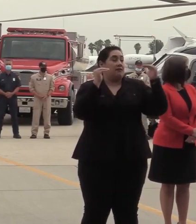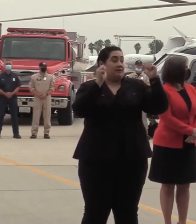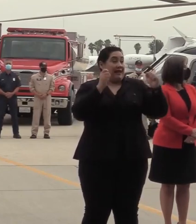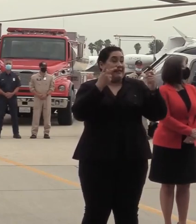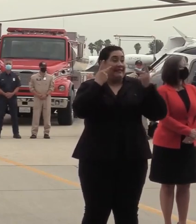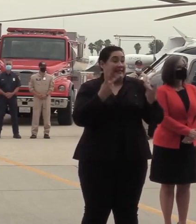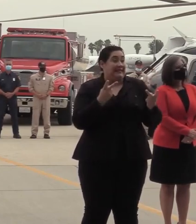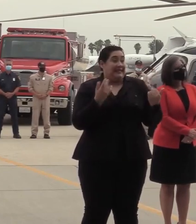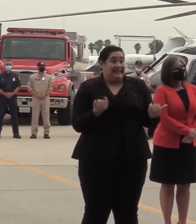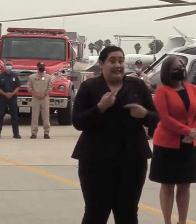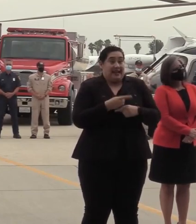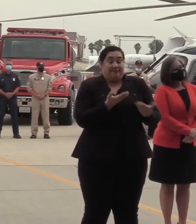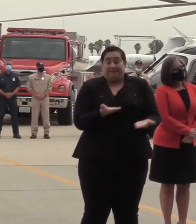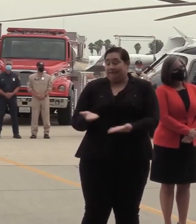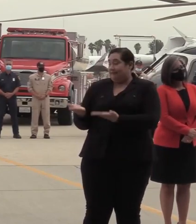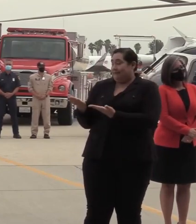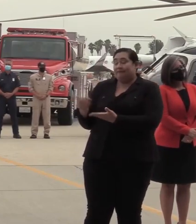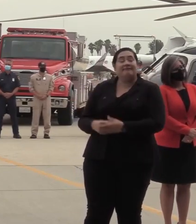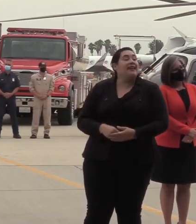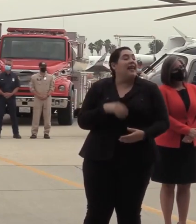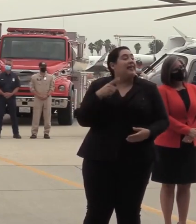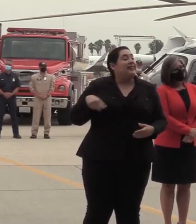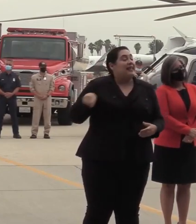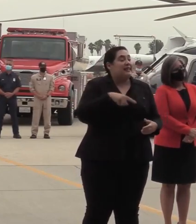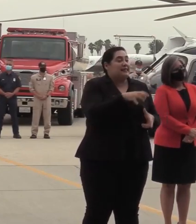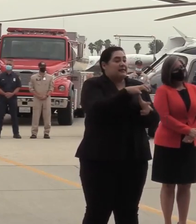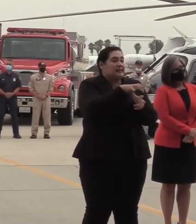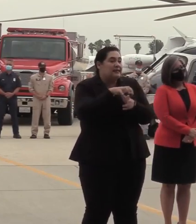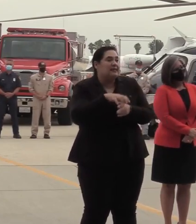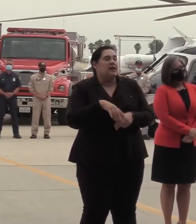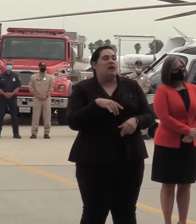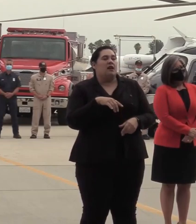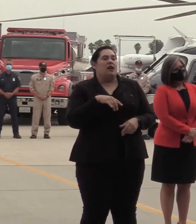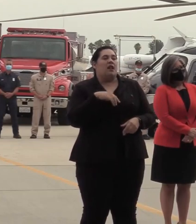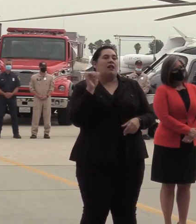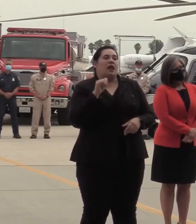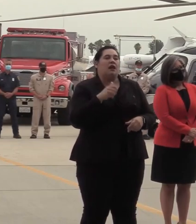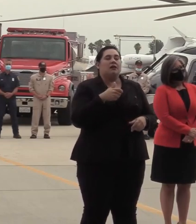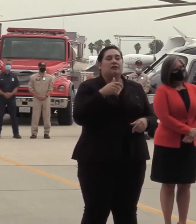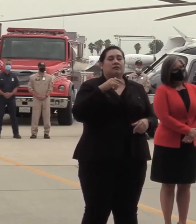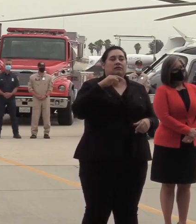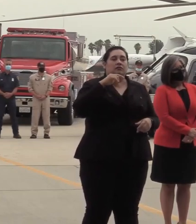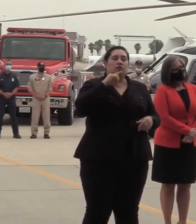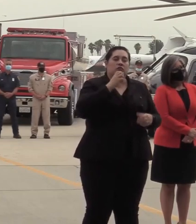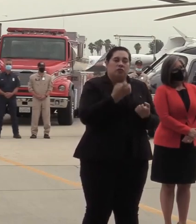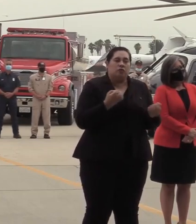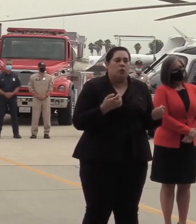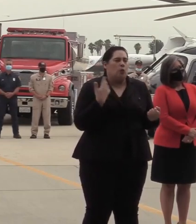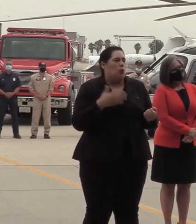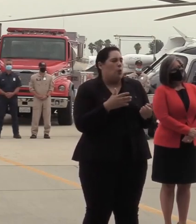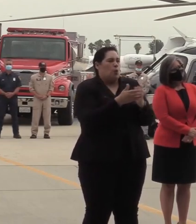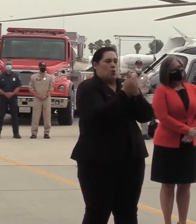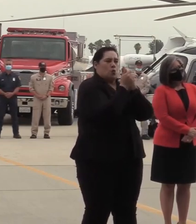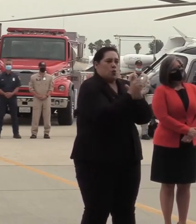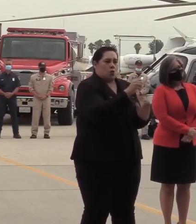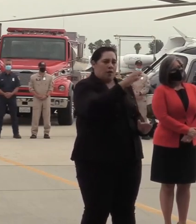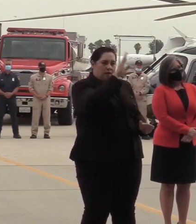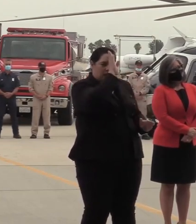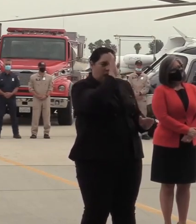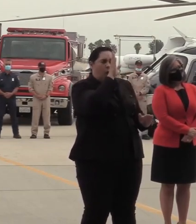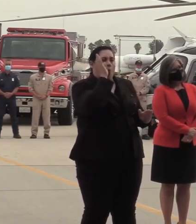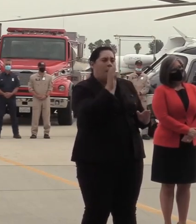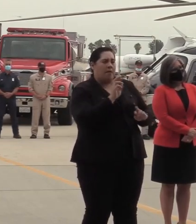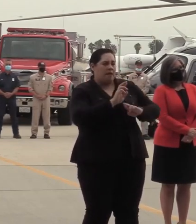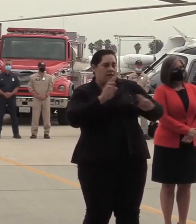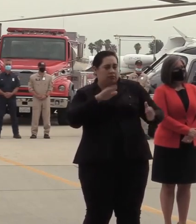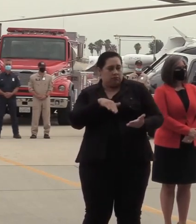hoy aquí. Estos aviones, la grúa y nuestros increíbles bomberos estarán al frente